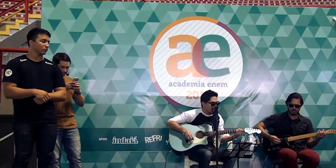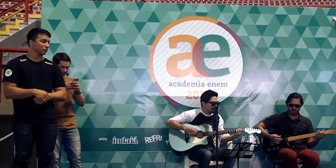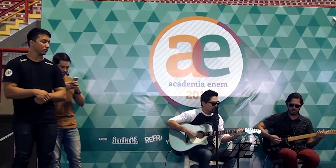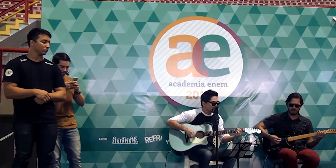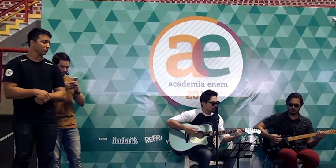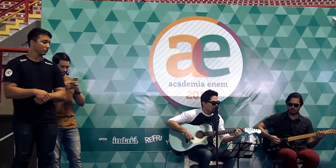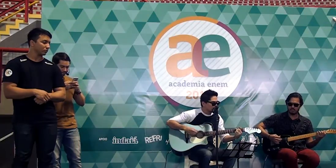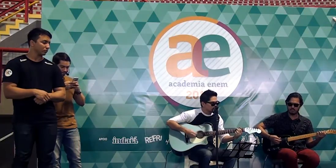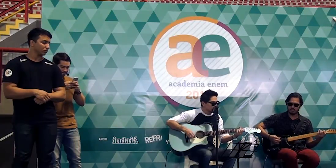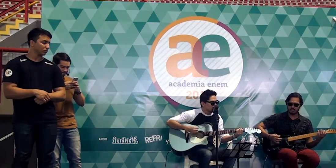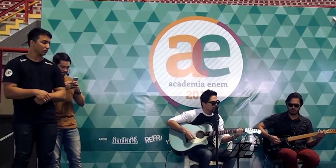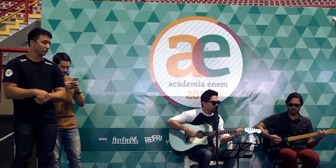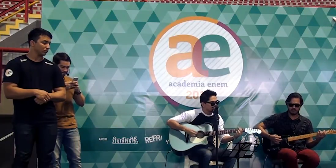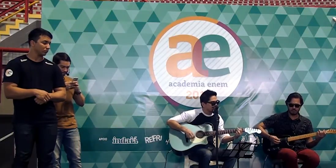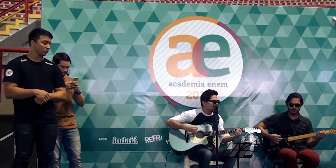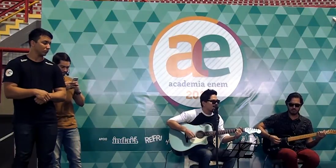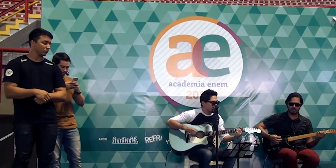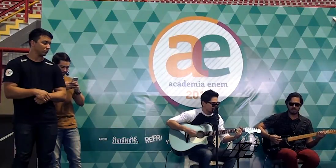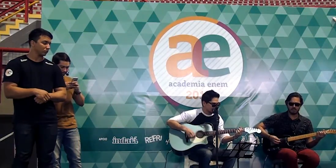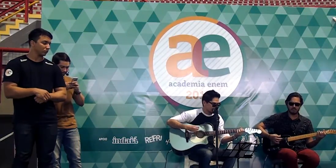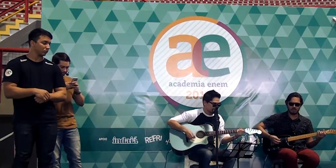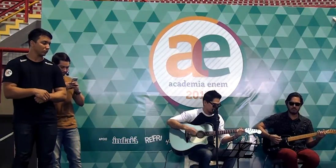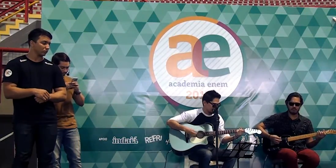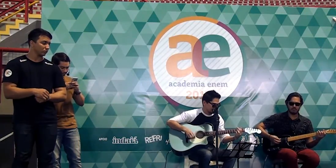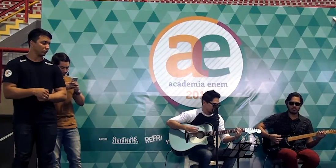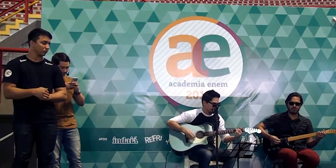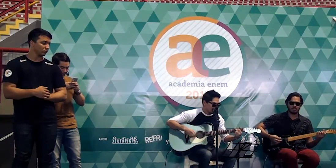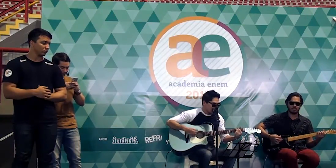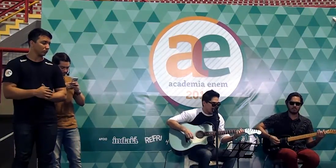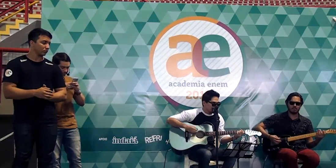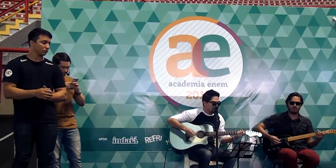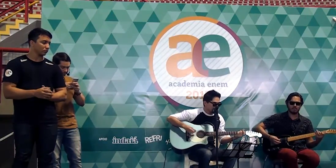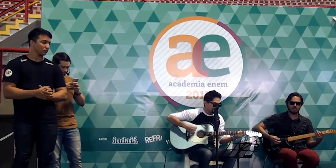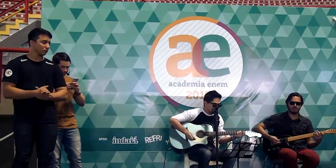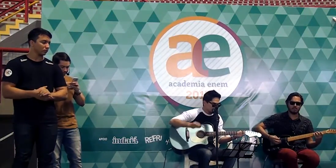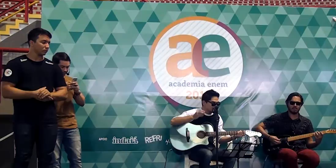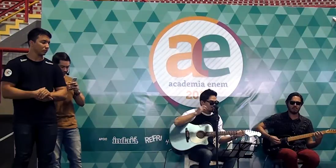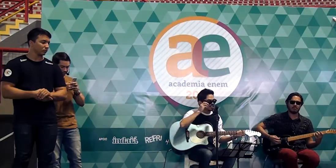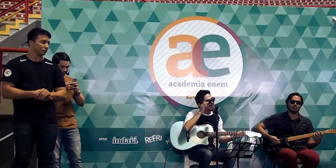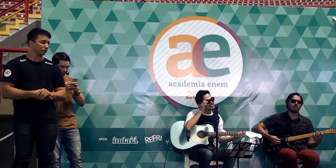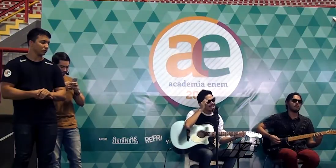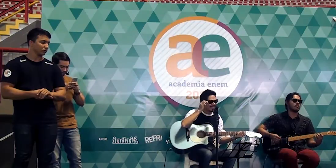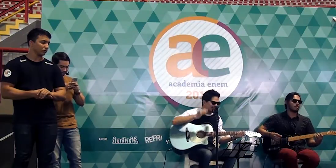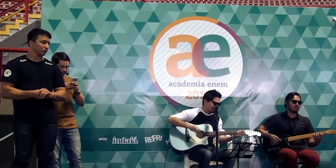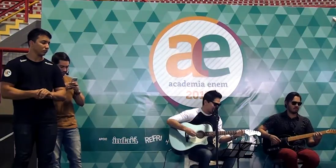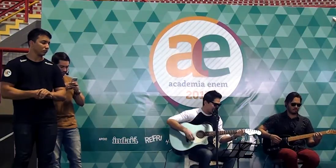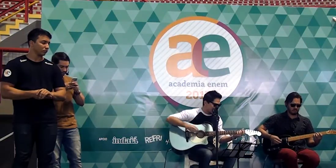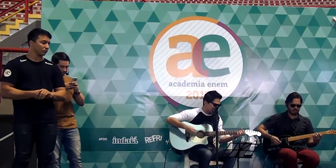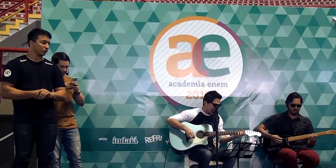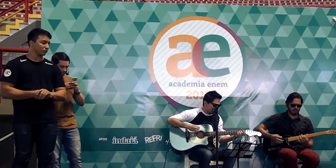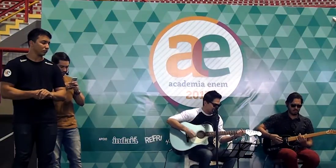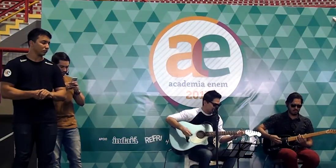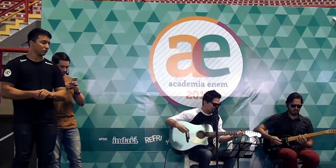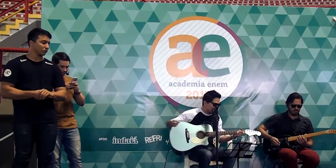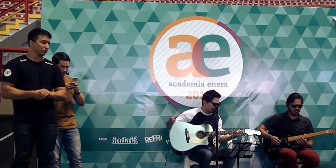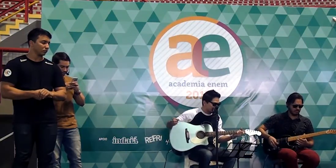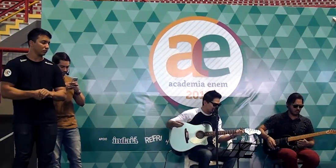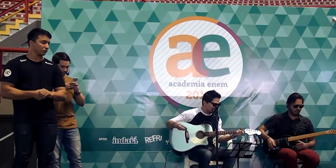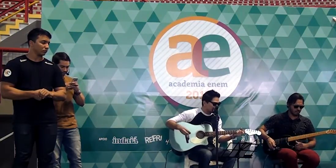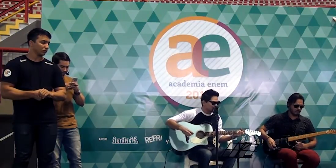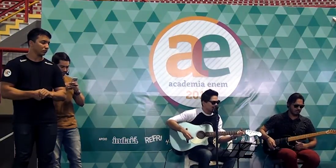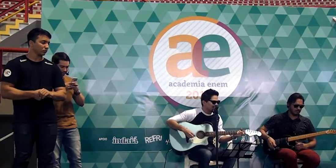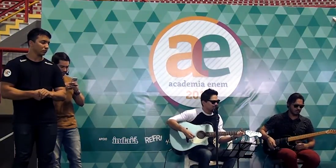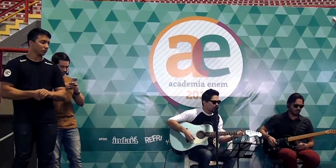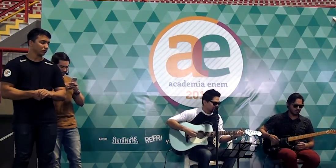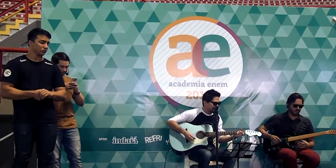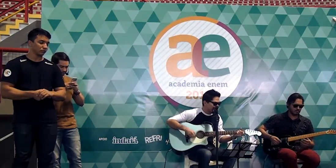Inútil, a gente somos inútil. A gente faz música e não consegue gravar, a gente escreve livro